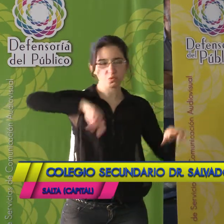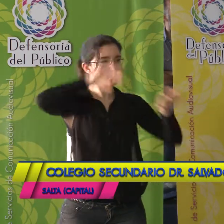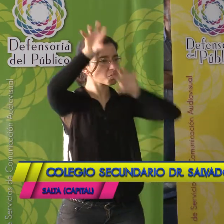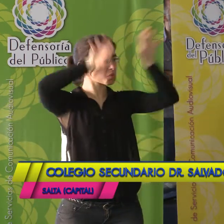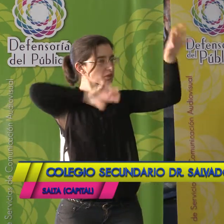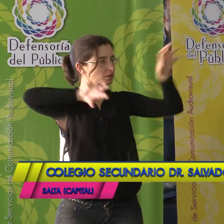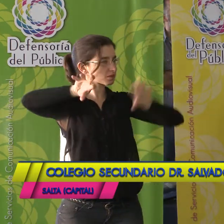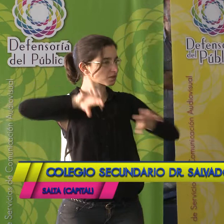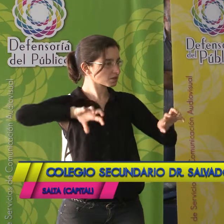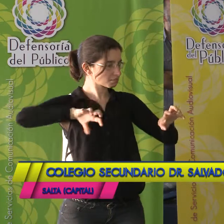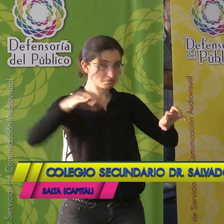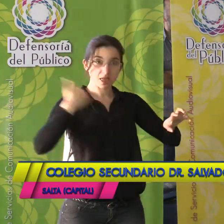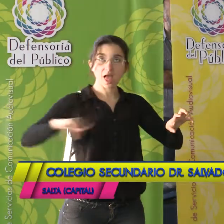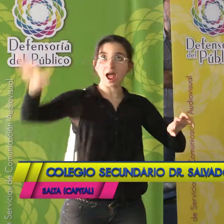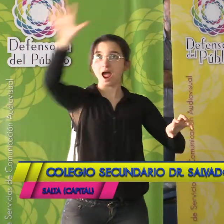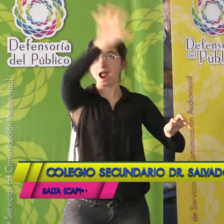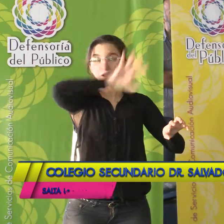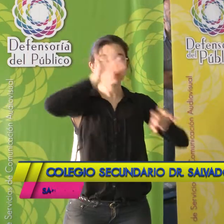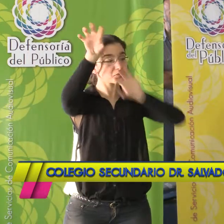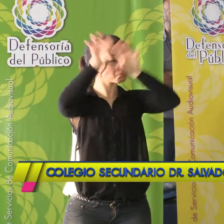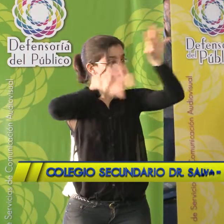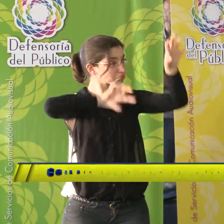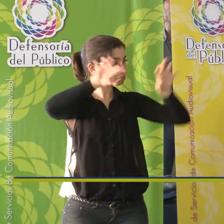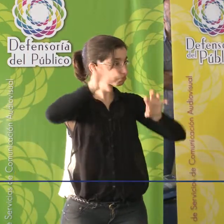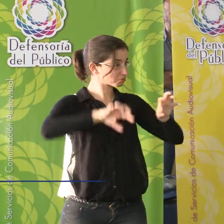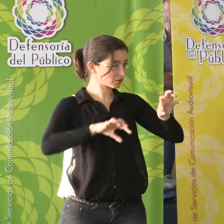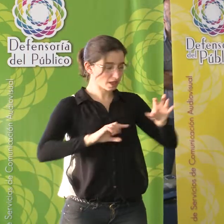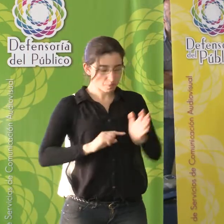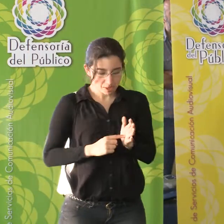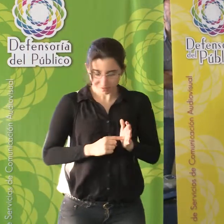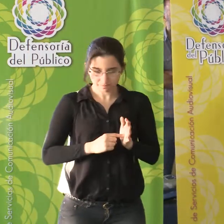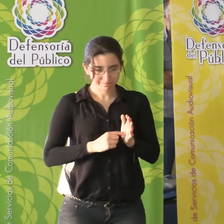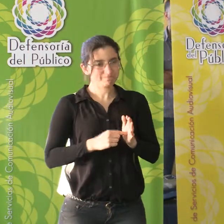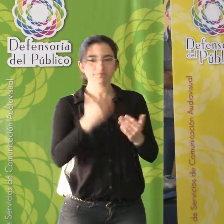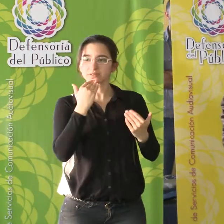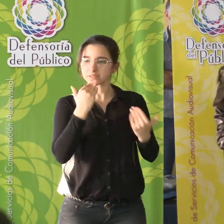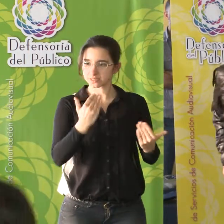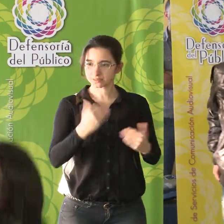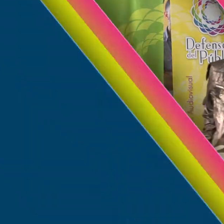provincias representamos al país y no solamente un punto. Gracias.